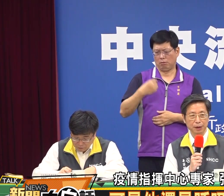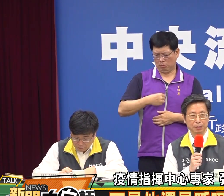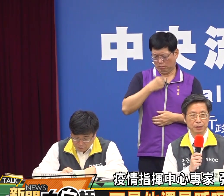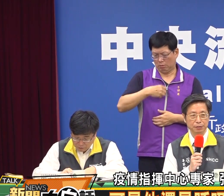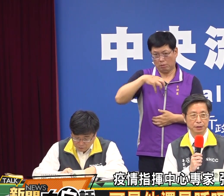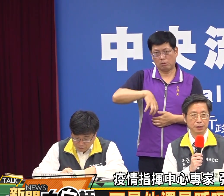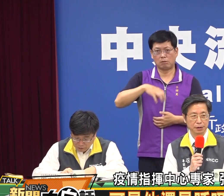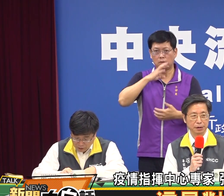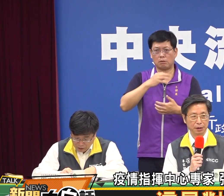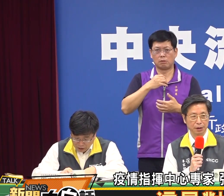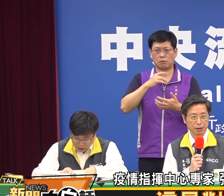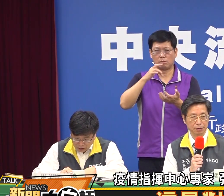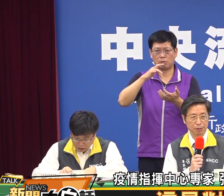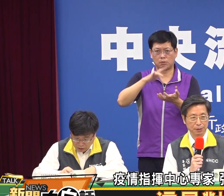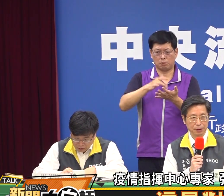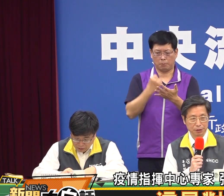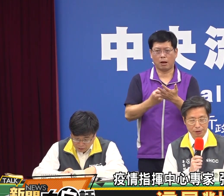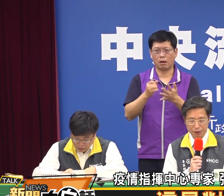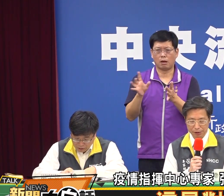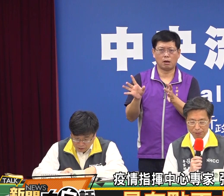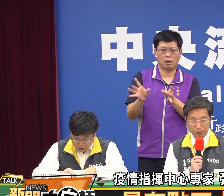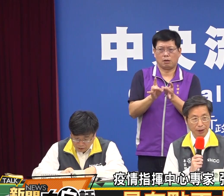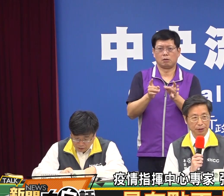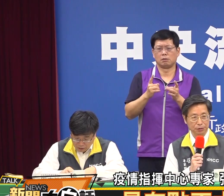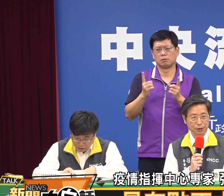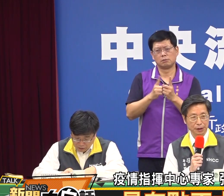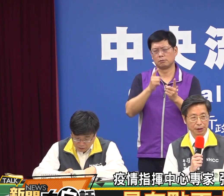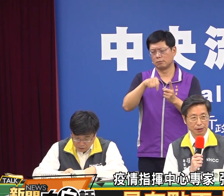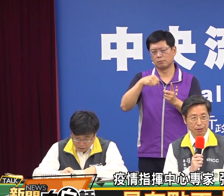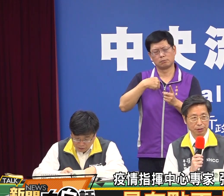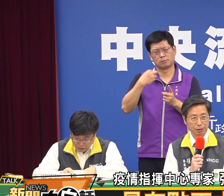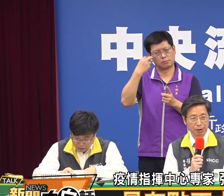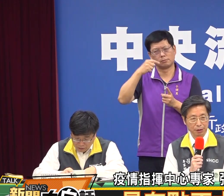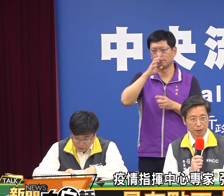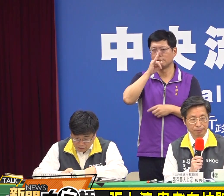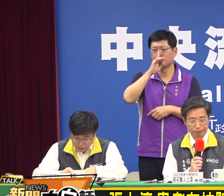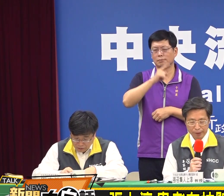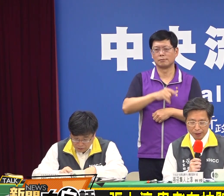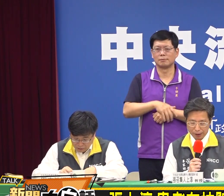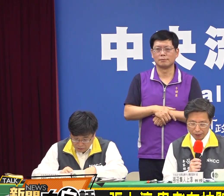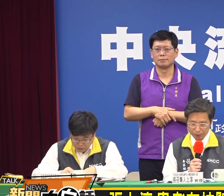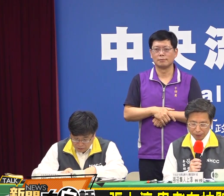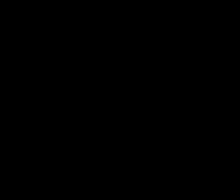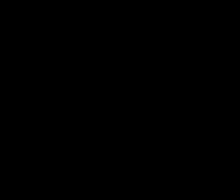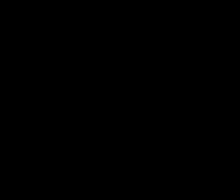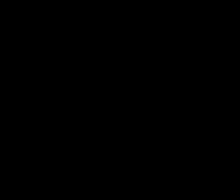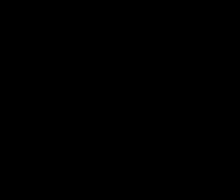道里面继续排病毒，这是对我们来说是有点不太寻常的状况。